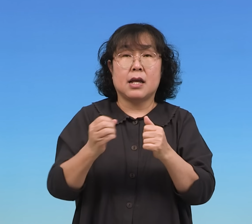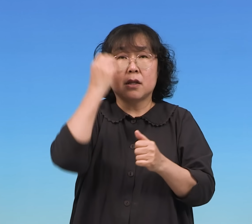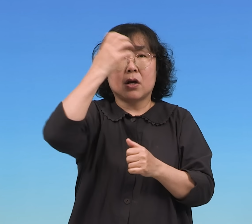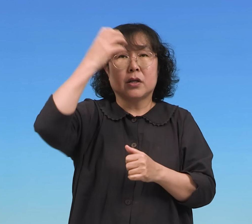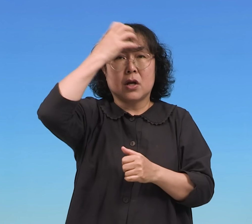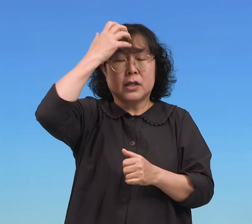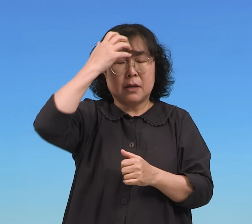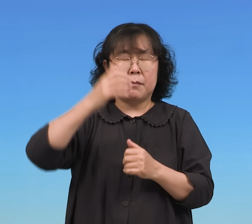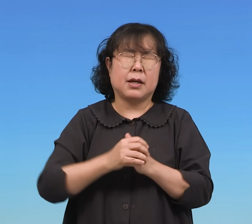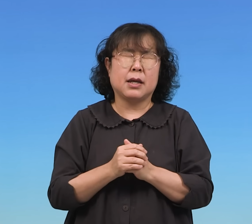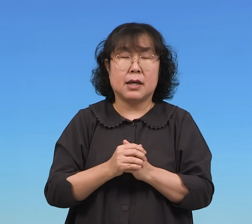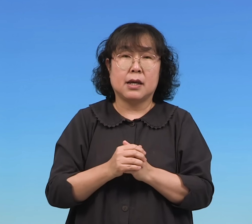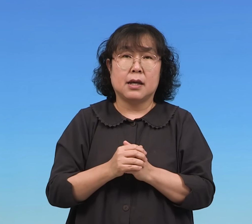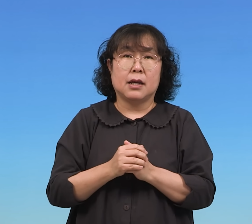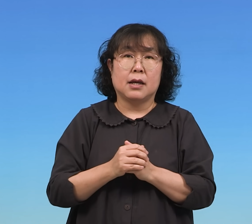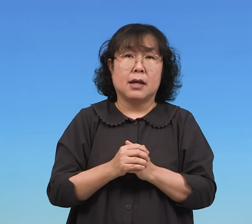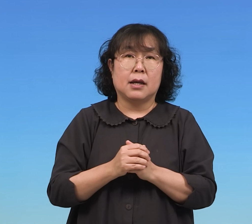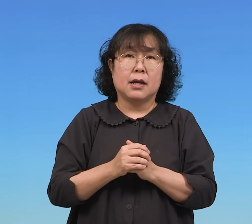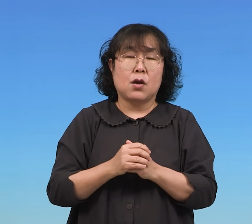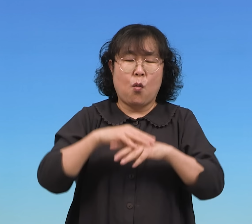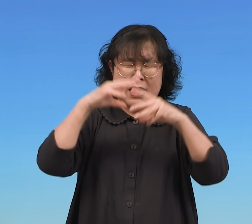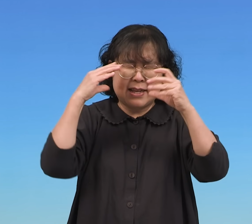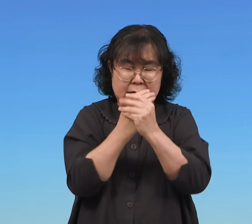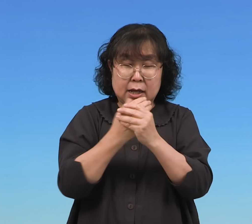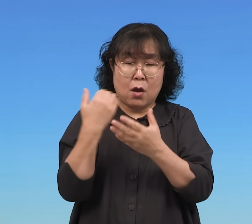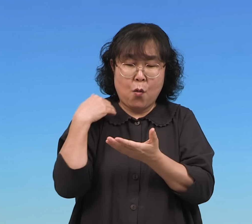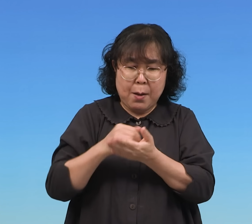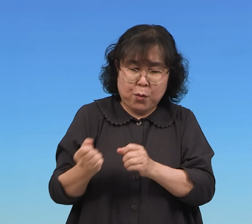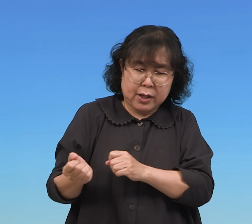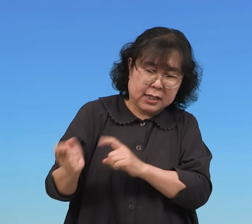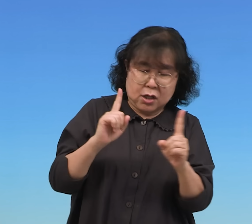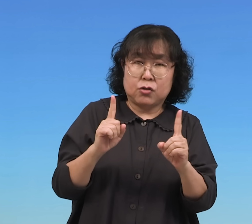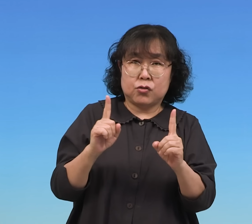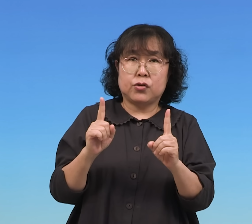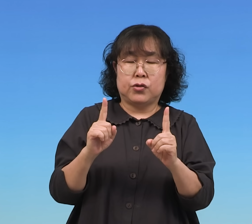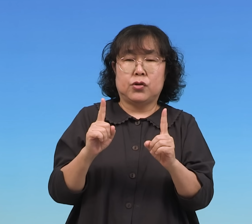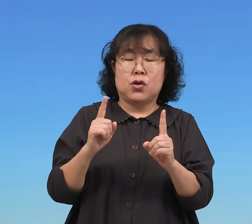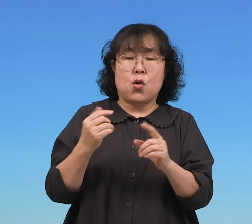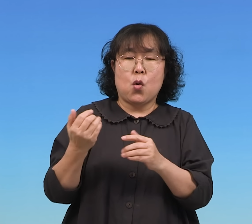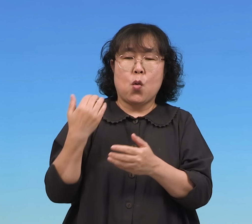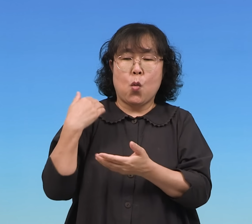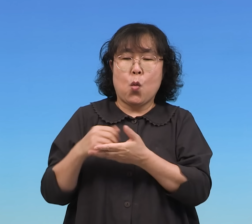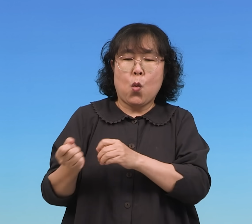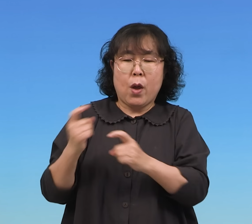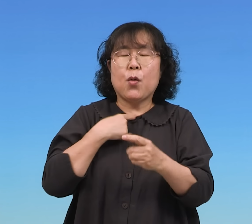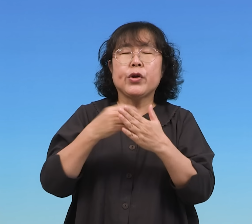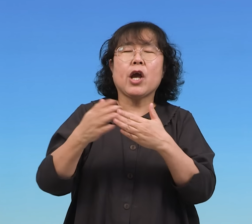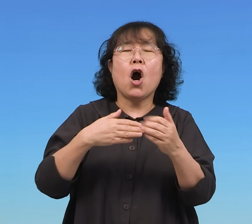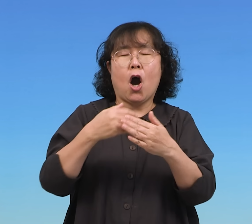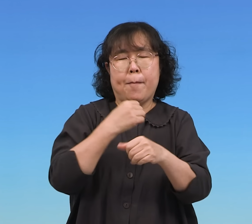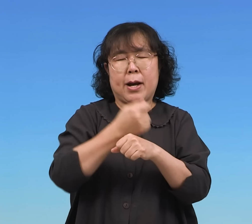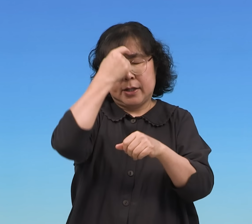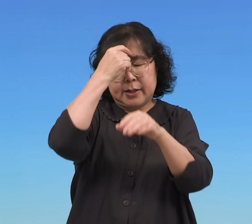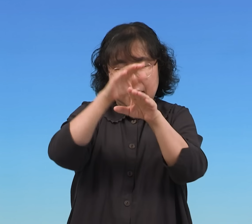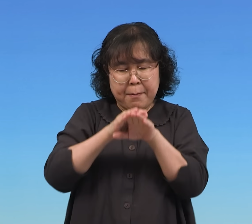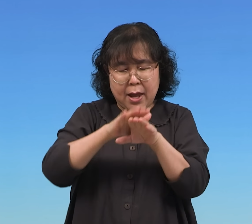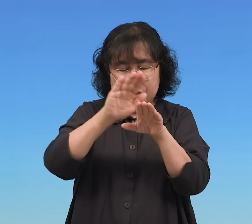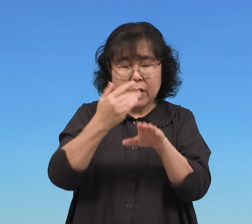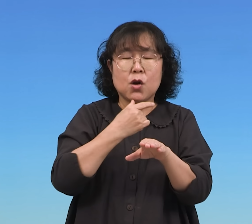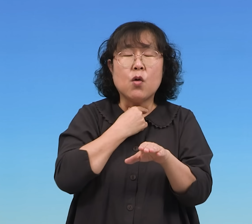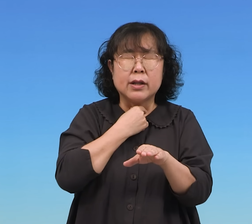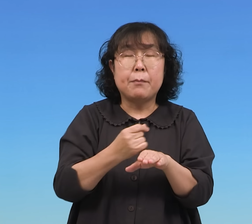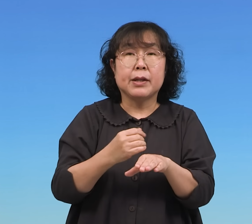성령님이 단번에 회복시켜 주시는 회복이 어떤 건가를 좀 맛을 보는 그런 예배가 되기를 원합니다. 우리 한번 이렇게